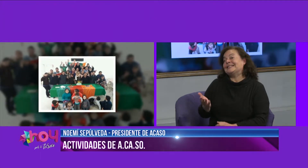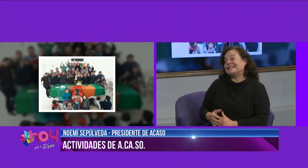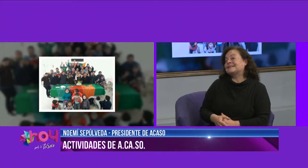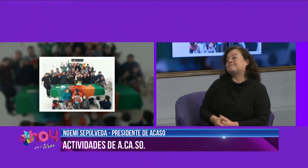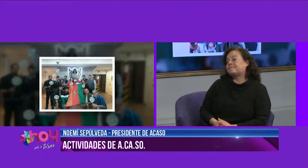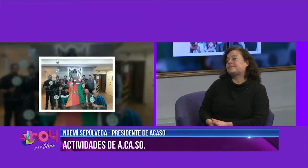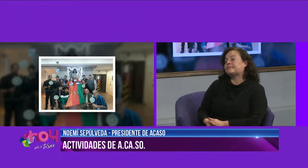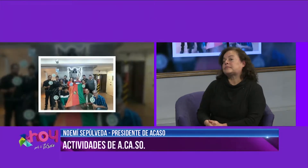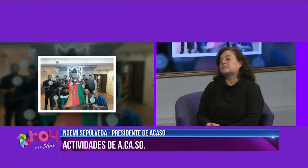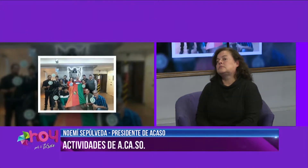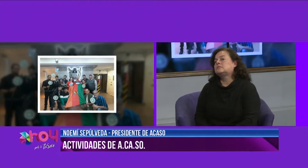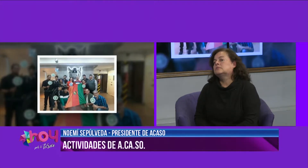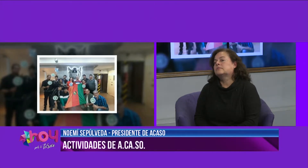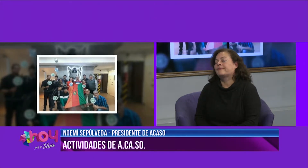¿Cómo ha impactado esto en la comunidad?